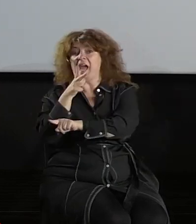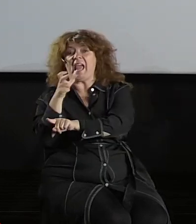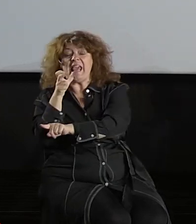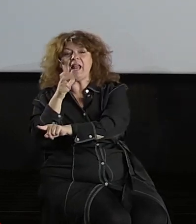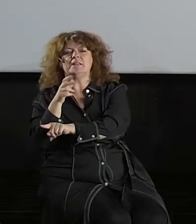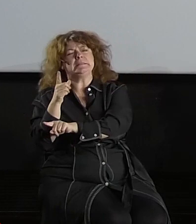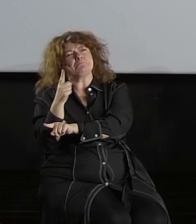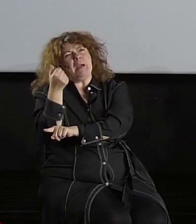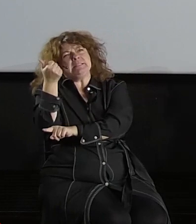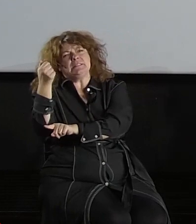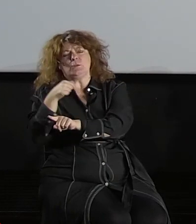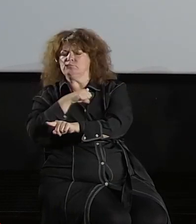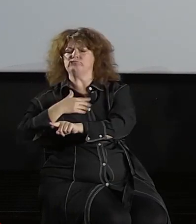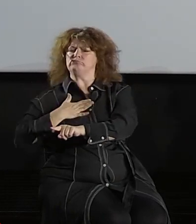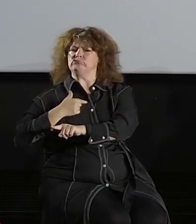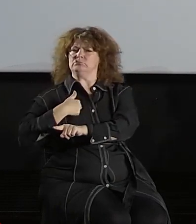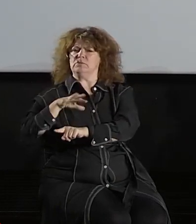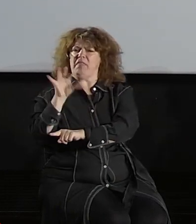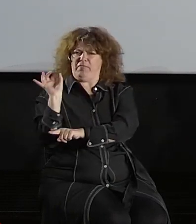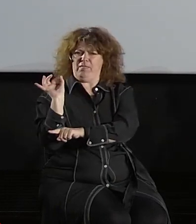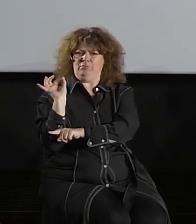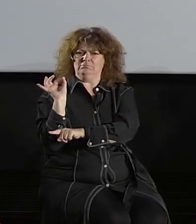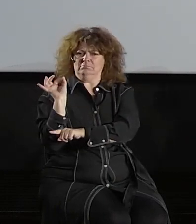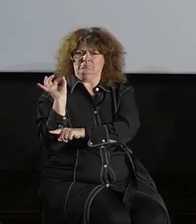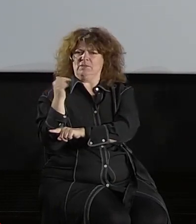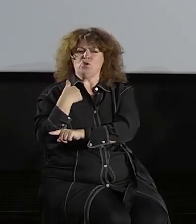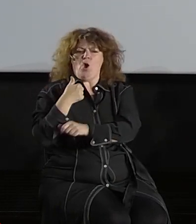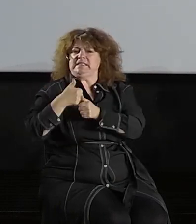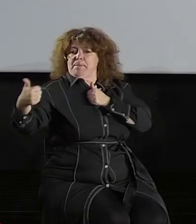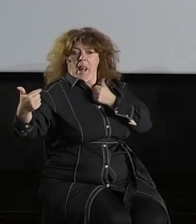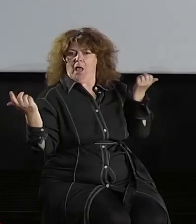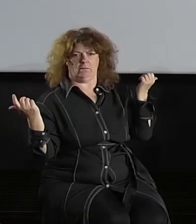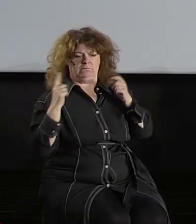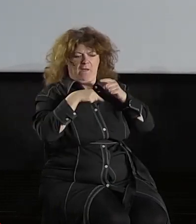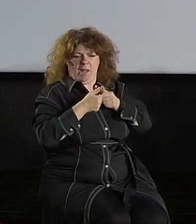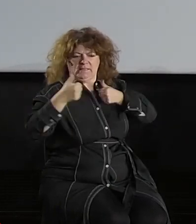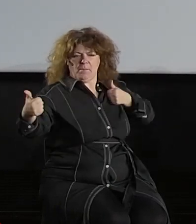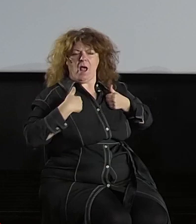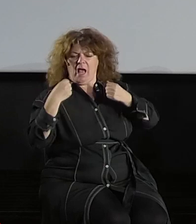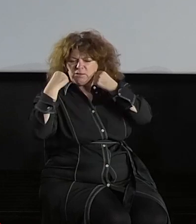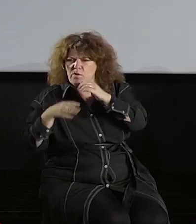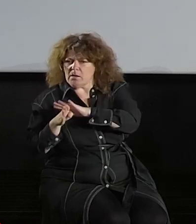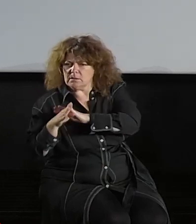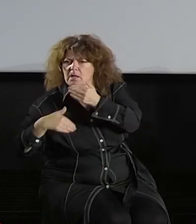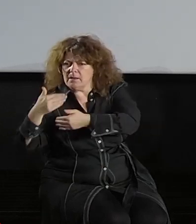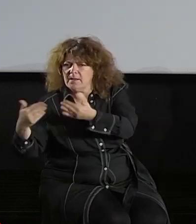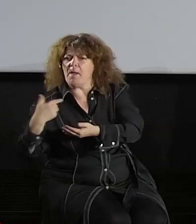es más ella la que dice Bueno me me voy a separar porque quiero pues estudiar y y seguir mi vida lo más